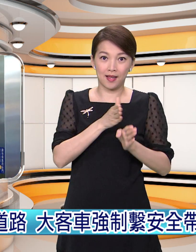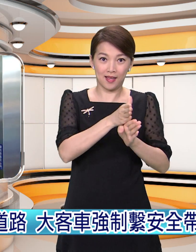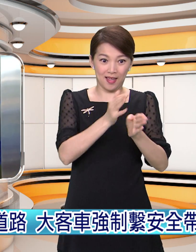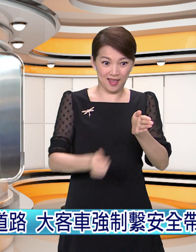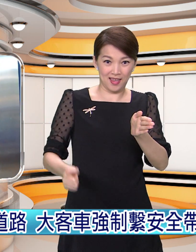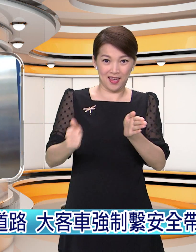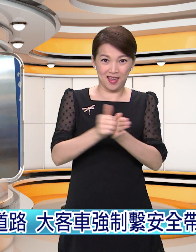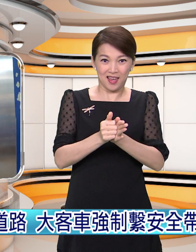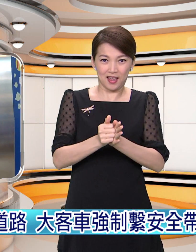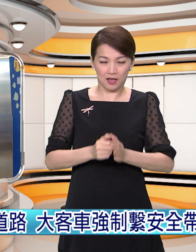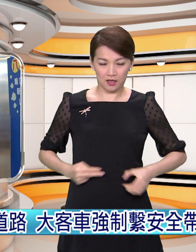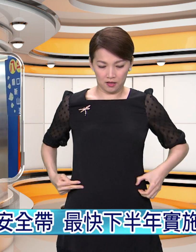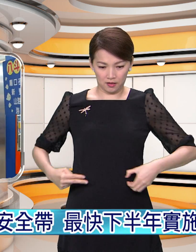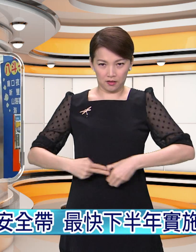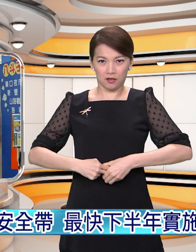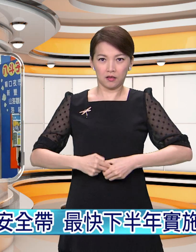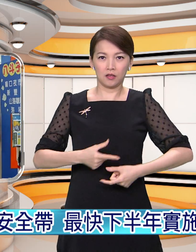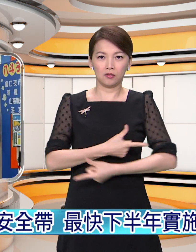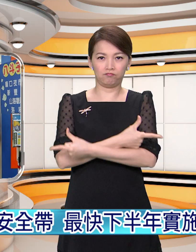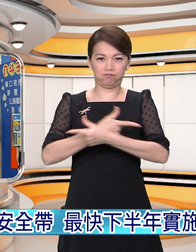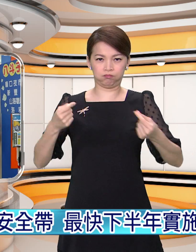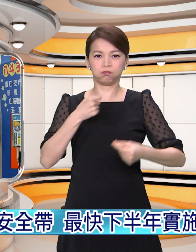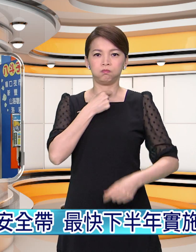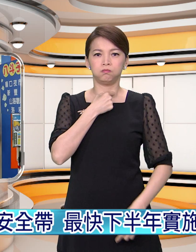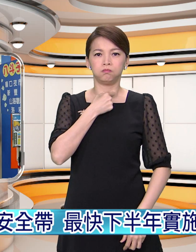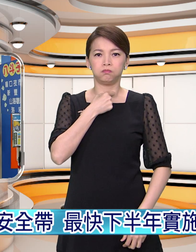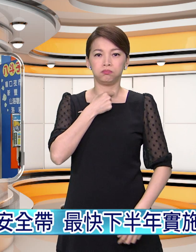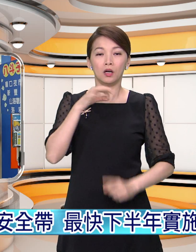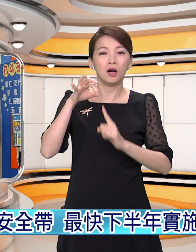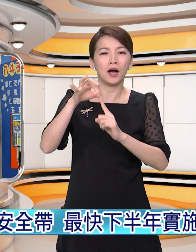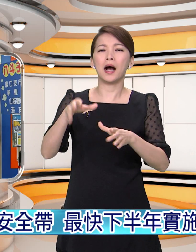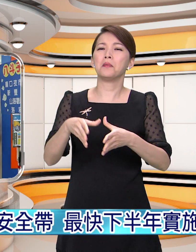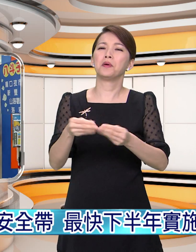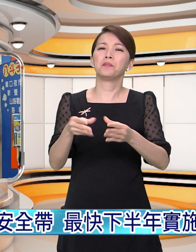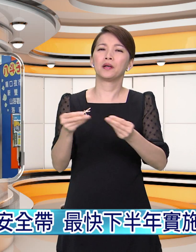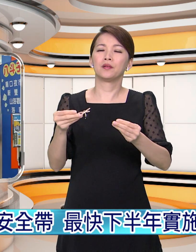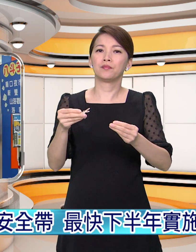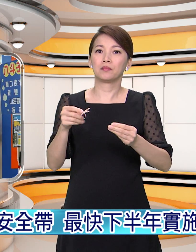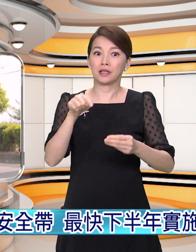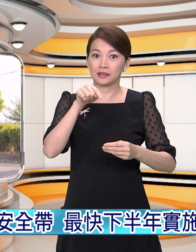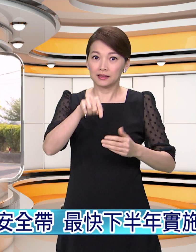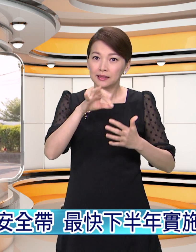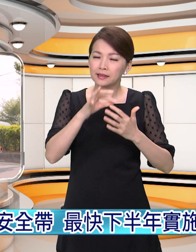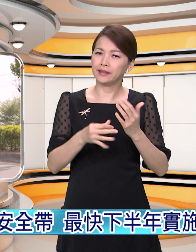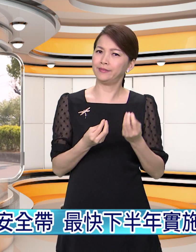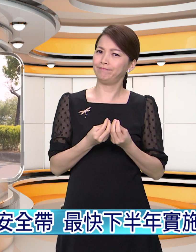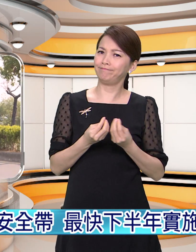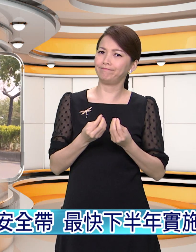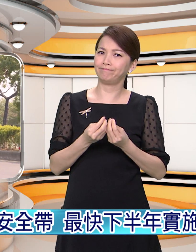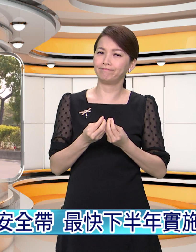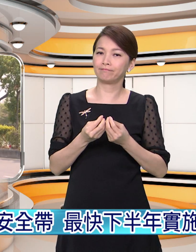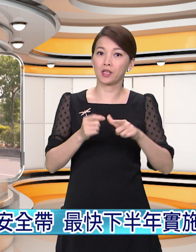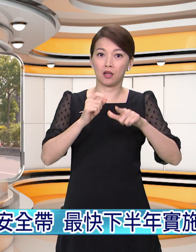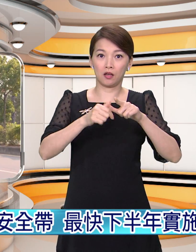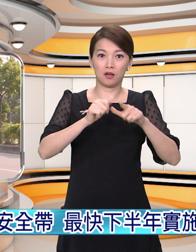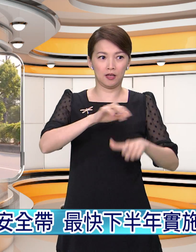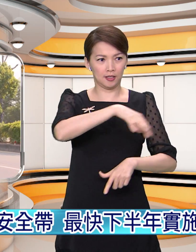车系安全带，但是规定要如何订定，还要跟业者来讨论，预